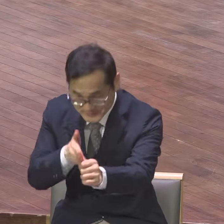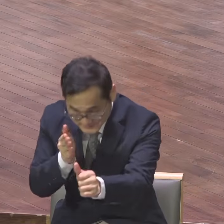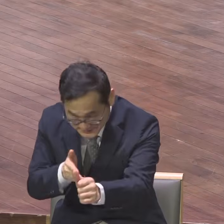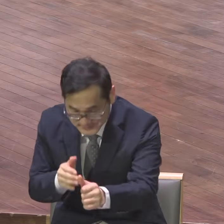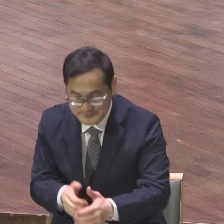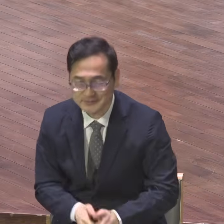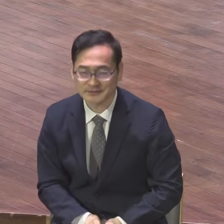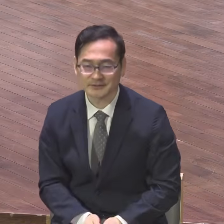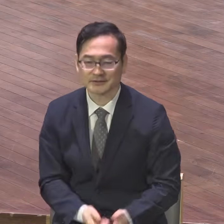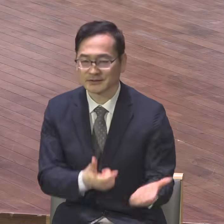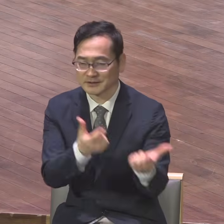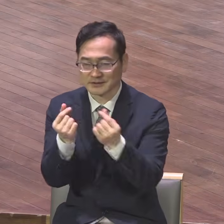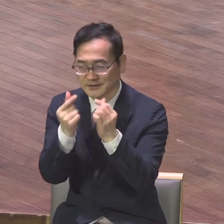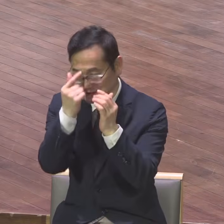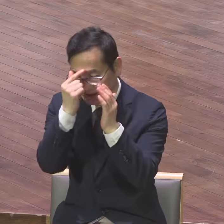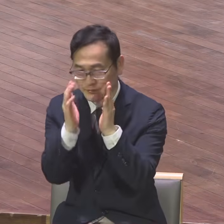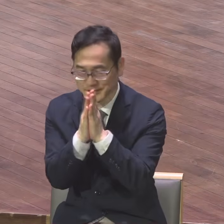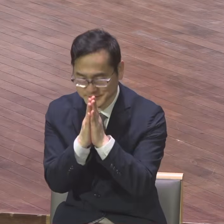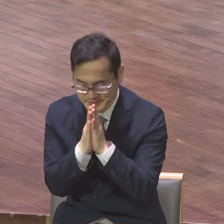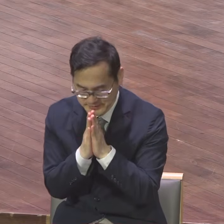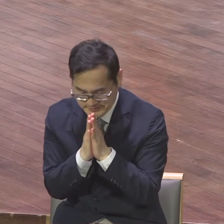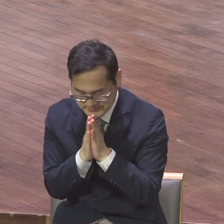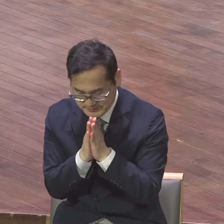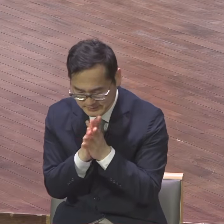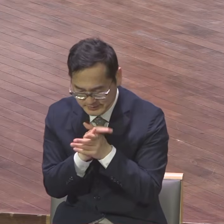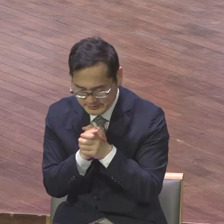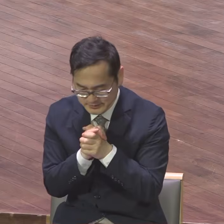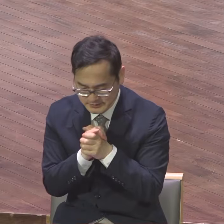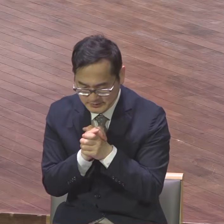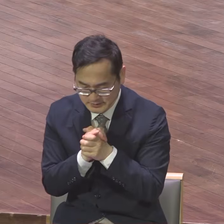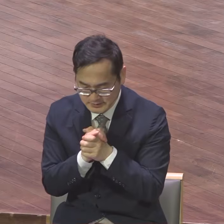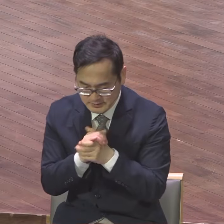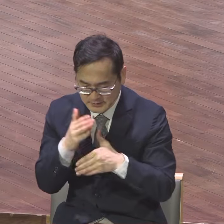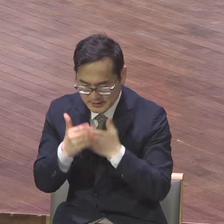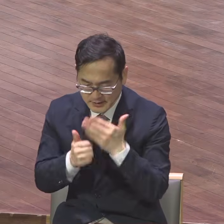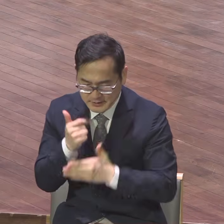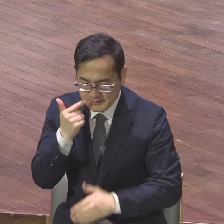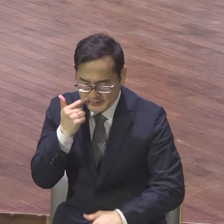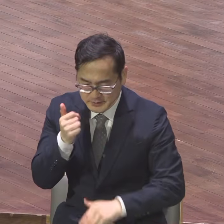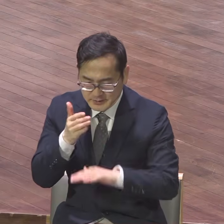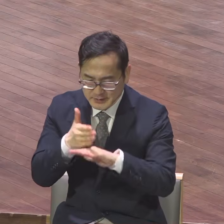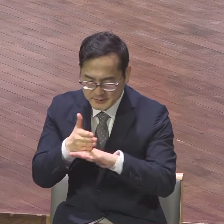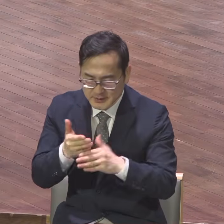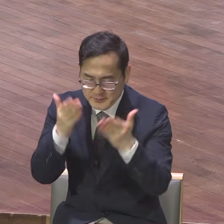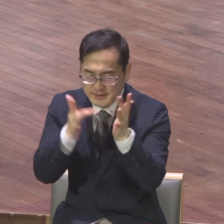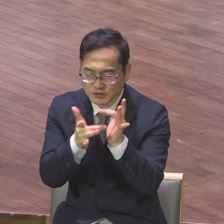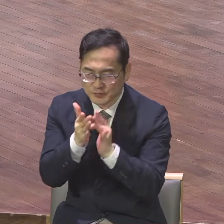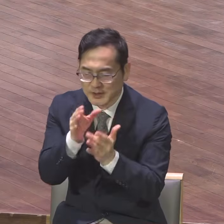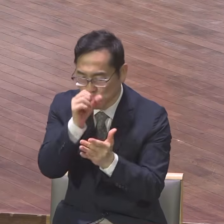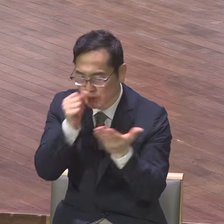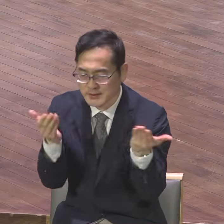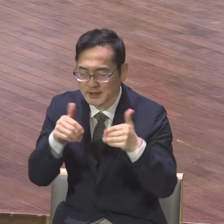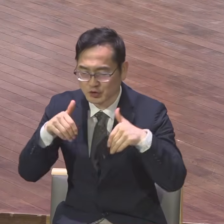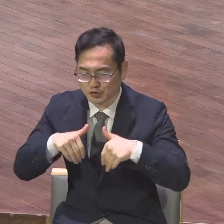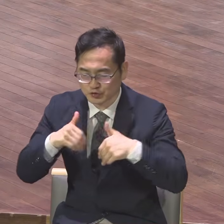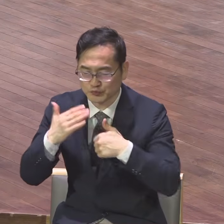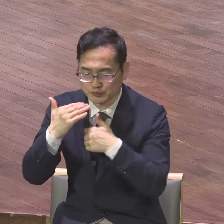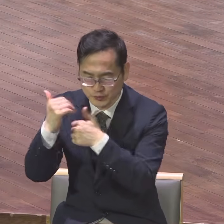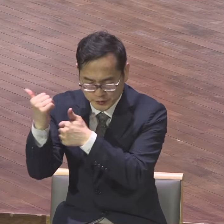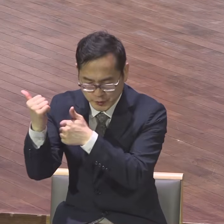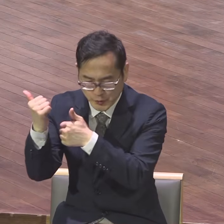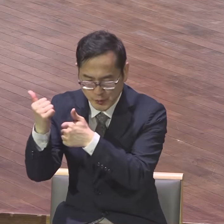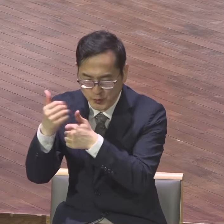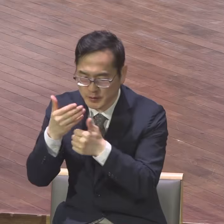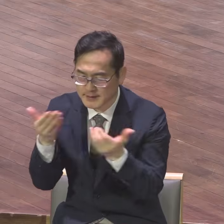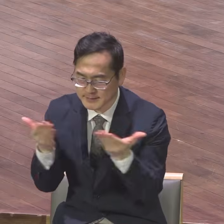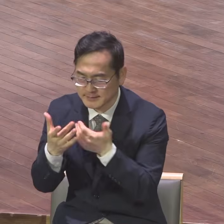축복합니다. 기도합시다. 아버지 하나님 감사합니다. 우리를 예수 그리스도의 좋은 일꾼으로 부르시고